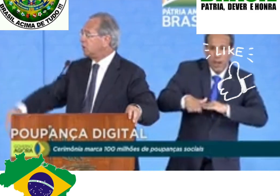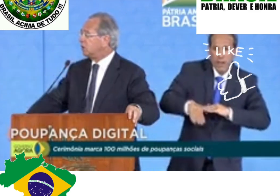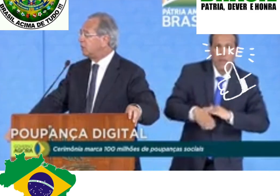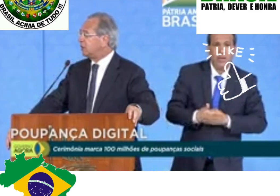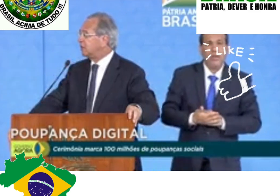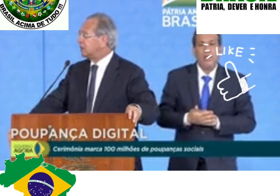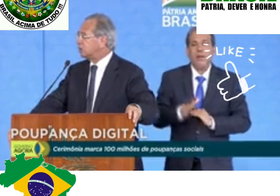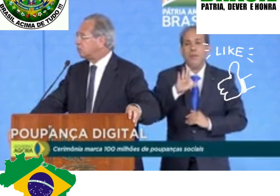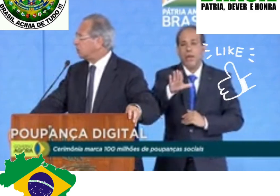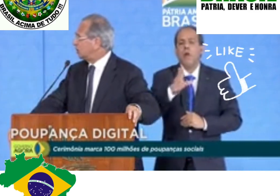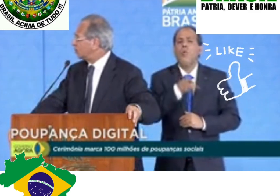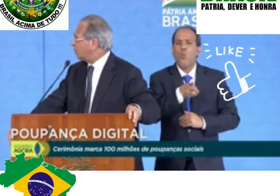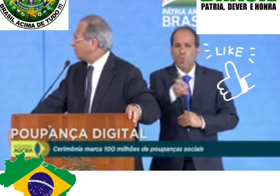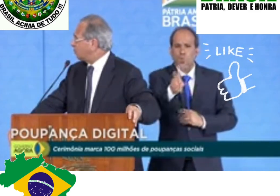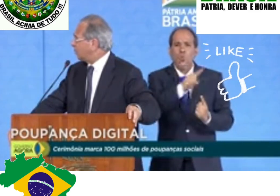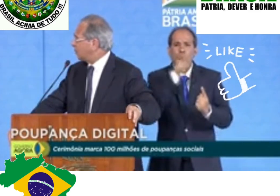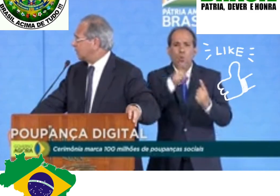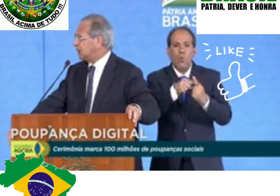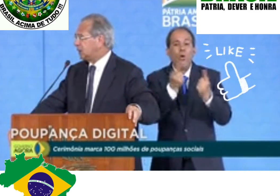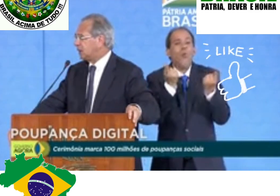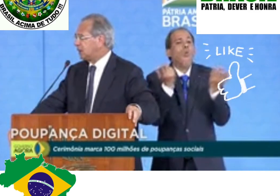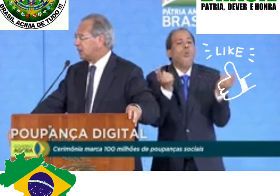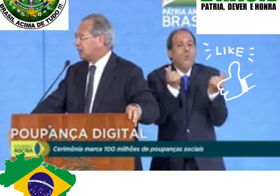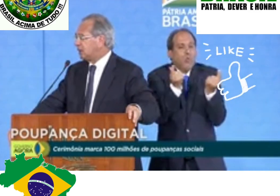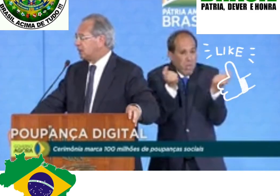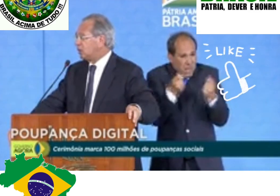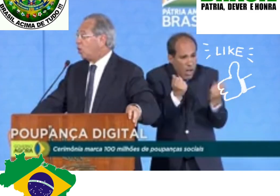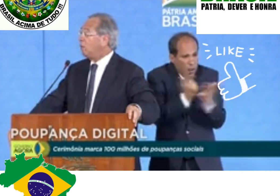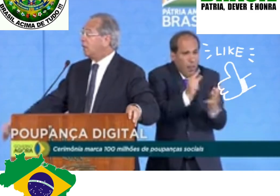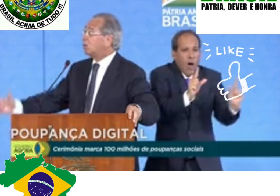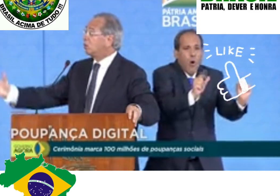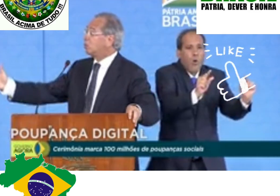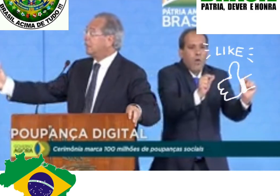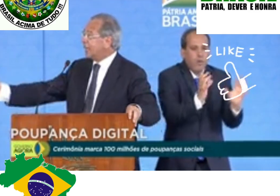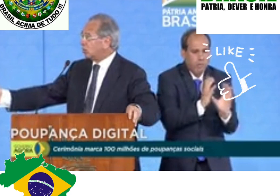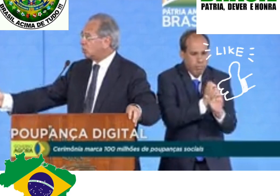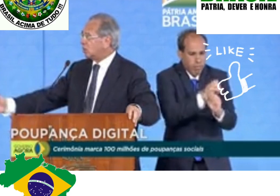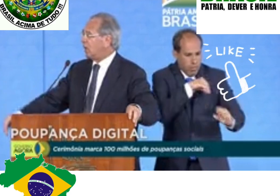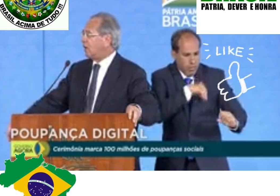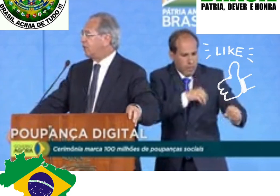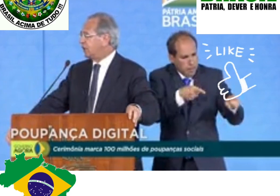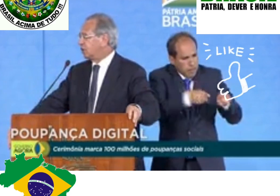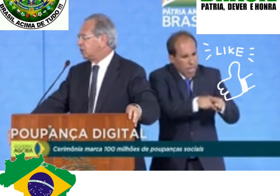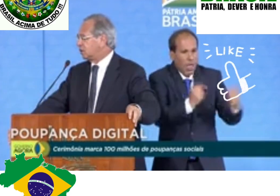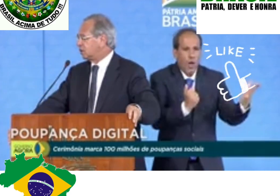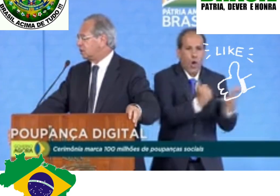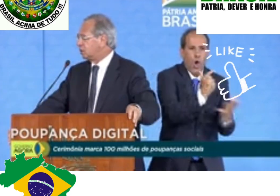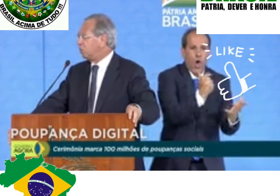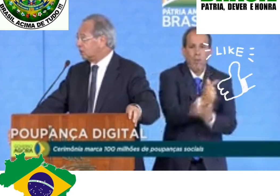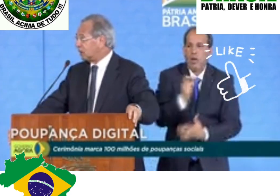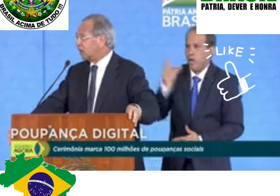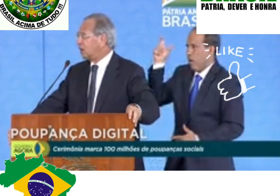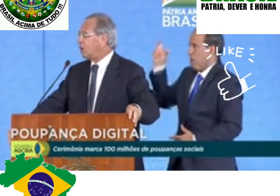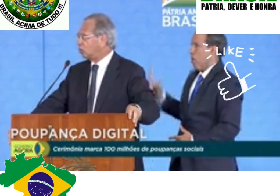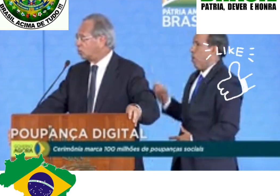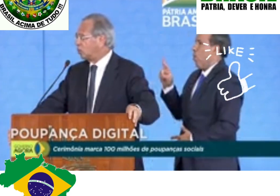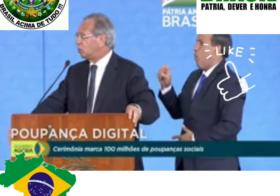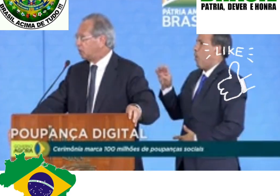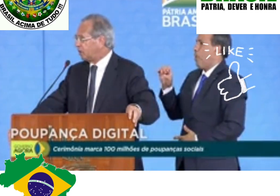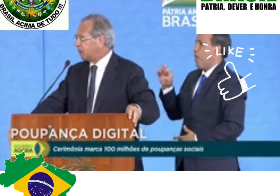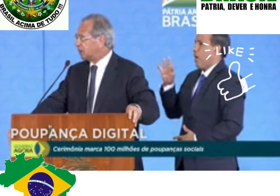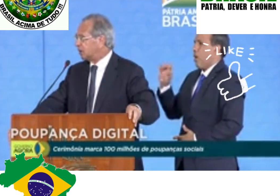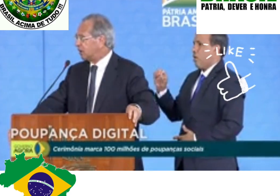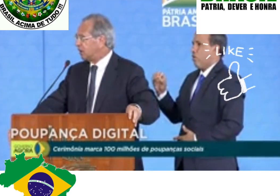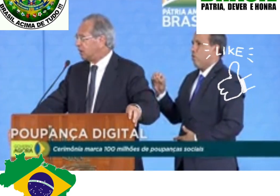principal missão a preservação do poder de compra da moeda brasileira. E o Roberto Campos Neto à frente disso, no Banco Central